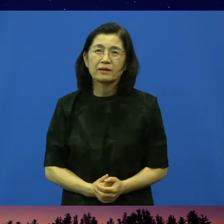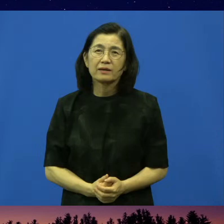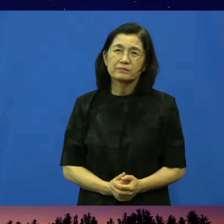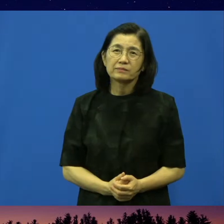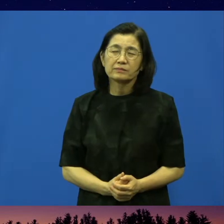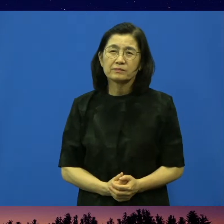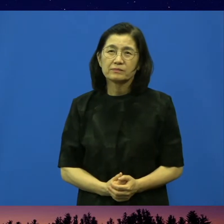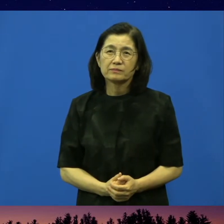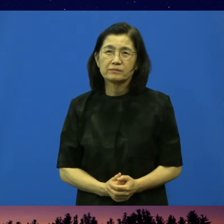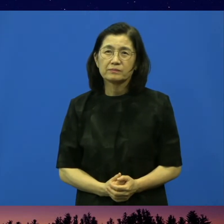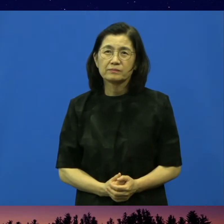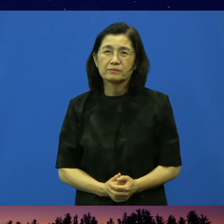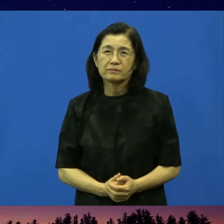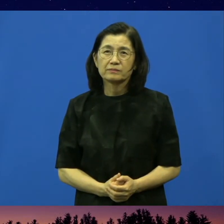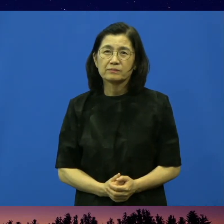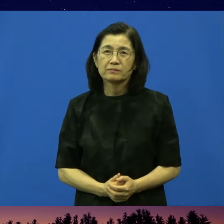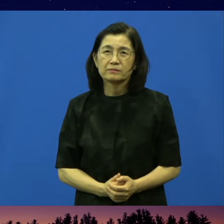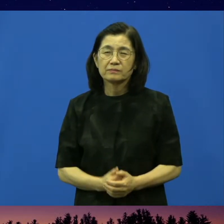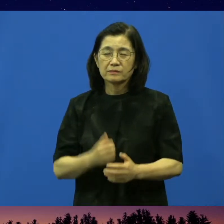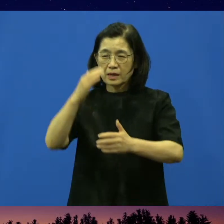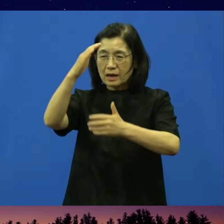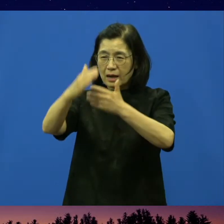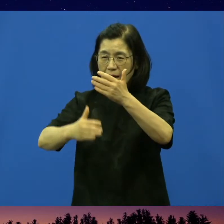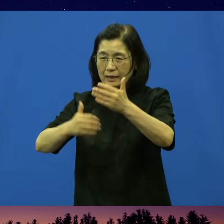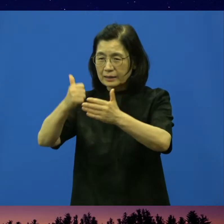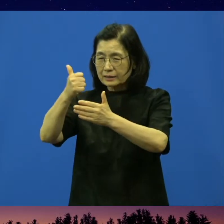그 직위에서 해제돼.